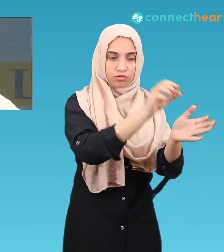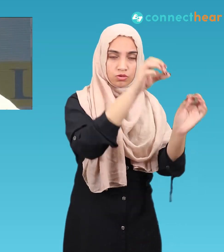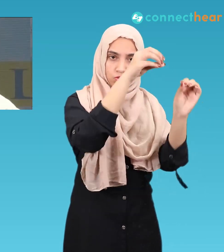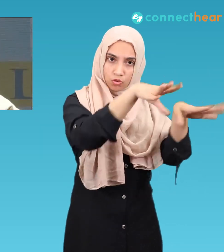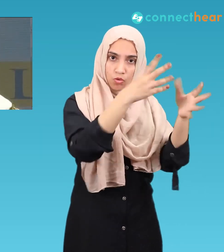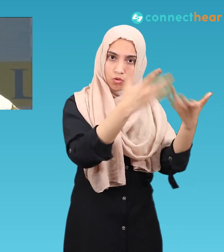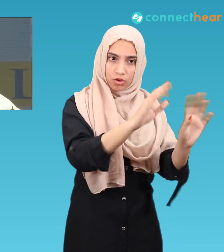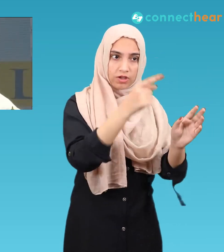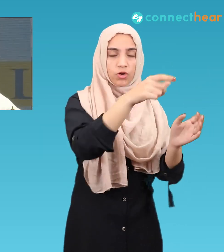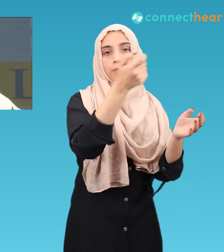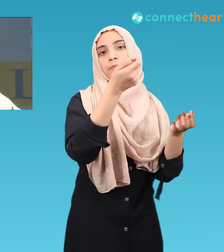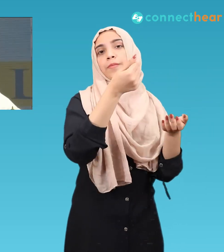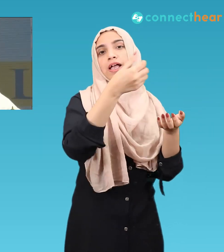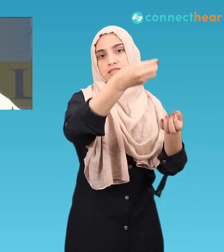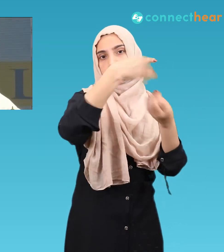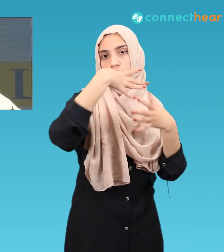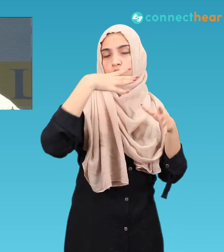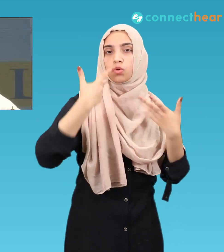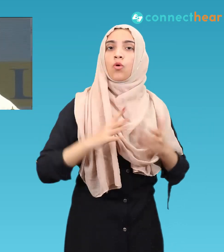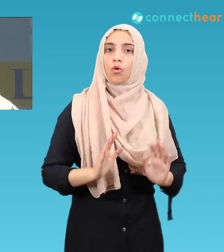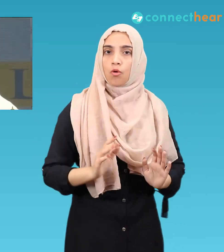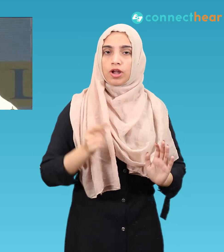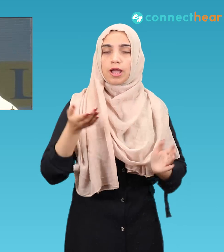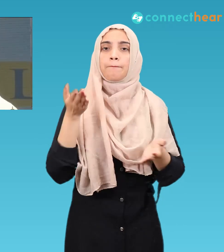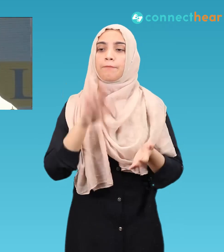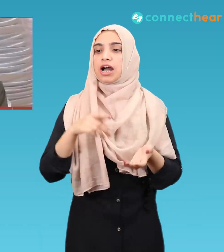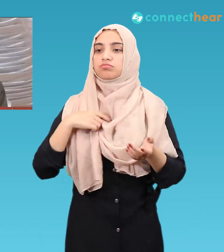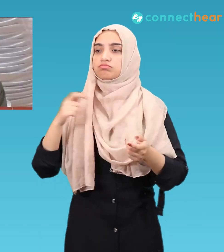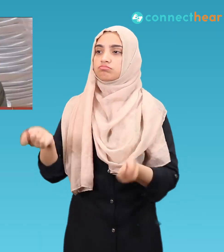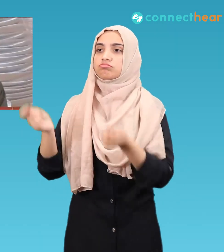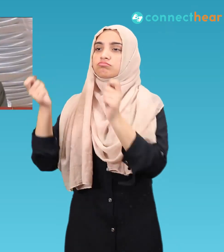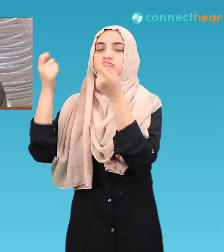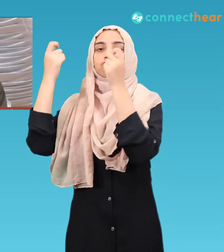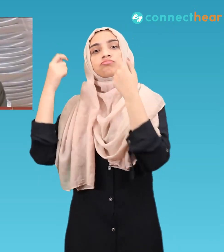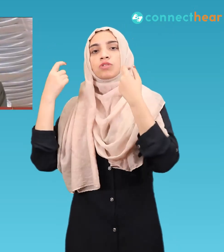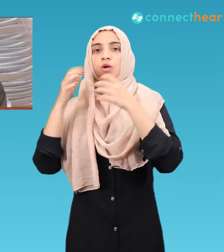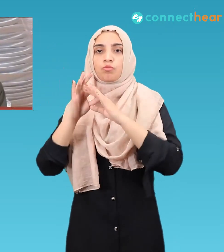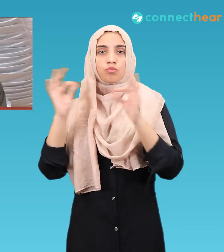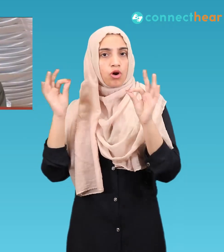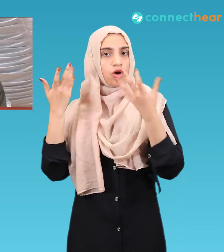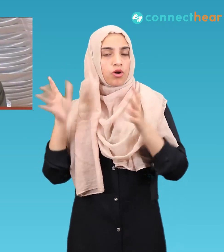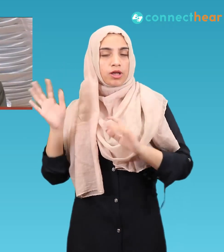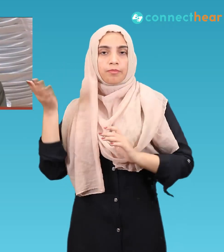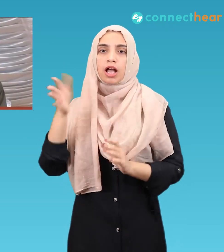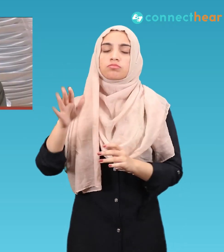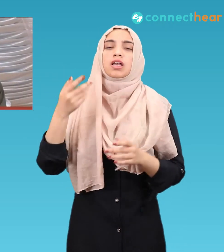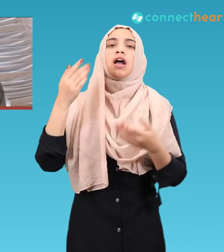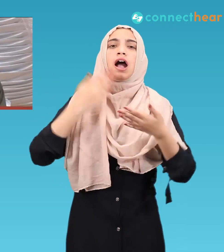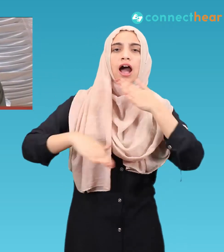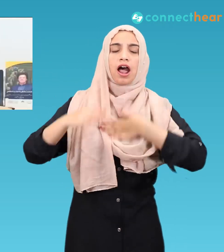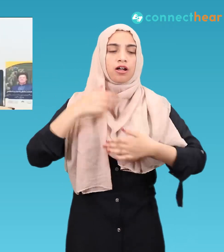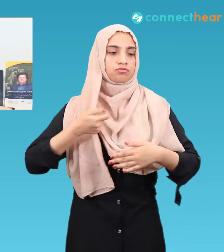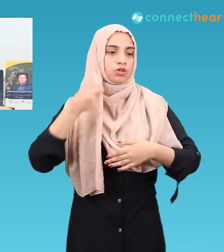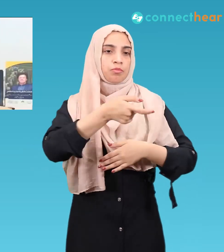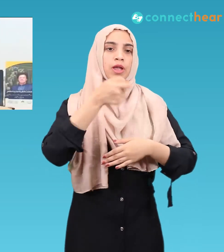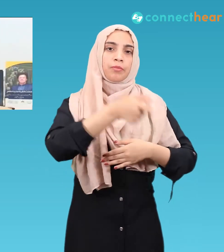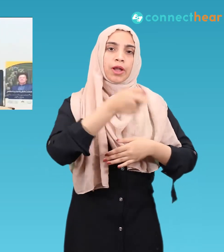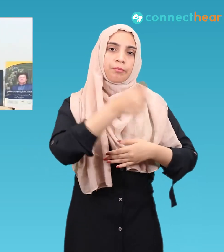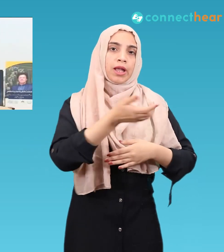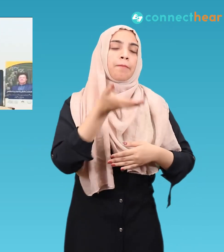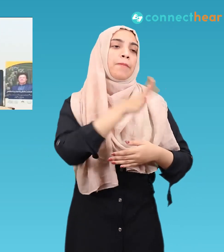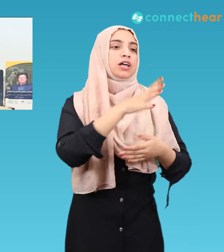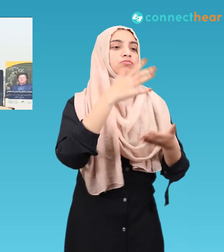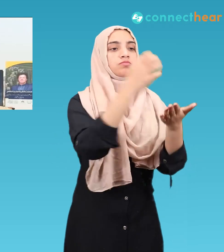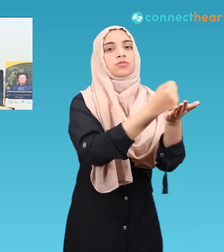मॉर्गेज कहते हैं। और ये कभी भी ना हम कर सके अगर बैंक्स इसके अंदर शामिल ना हों। तो अब बैंक्स पूरी तरह शामिल हैं। और